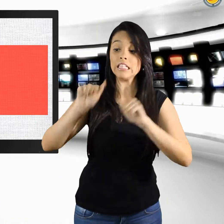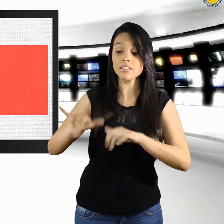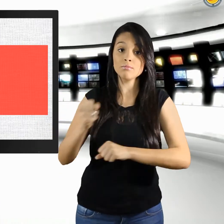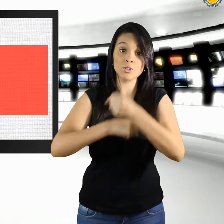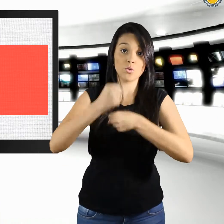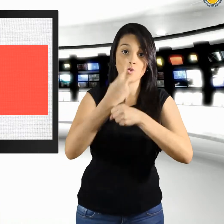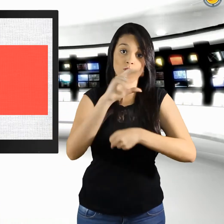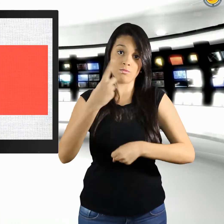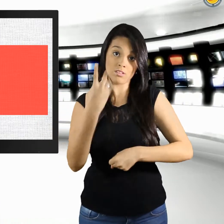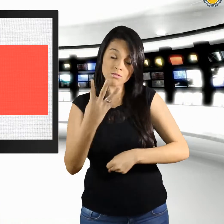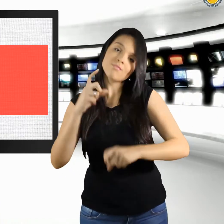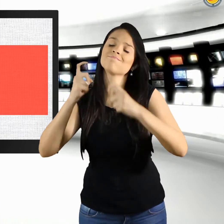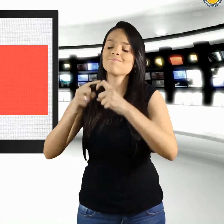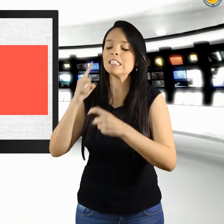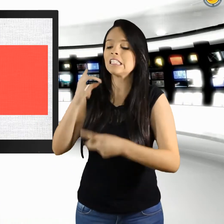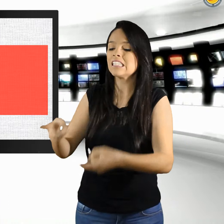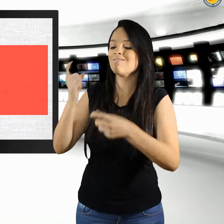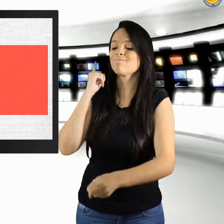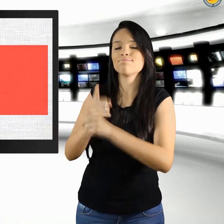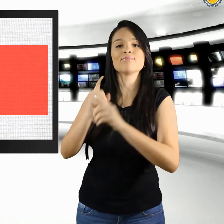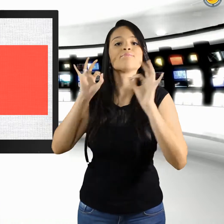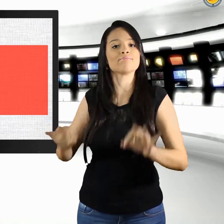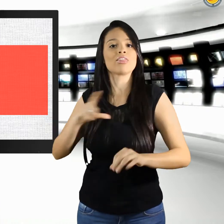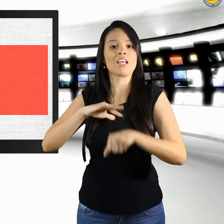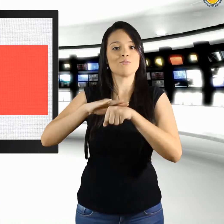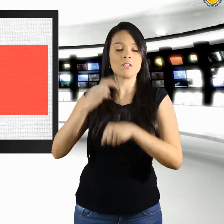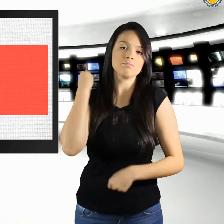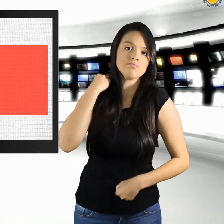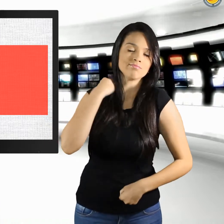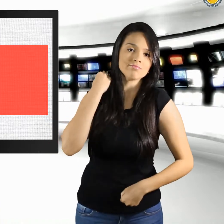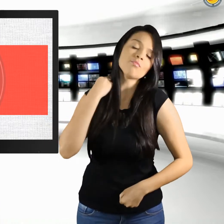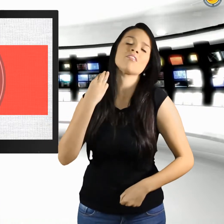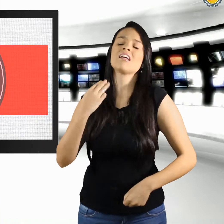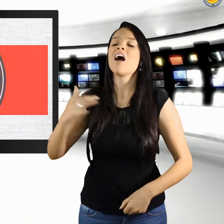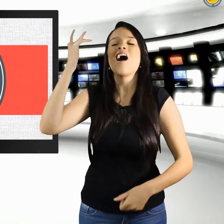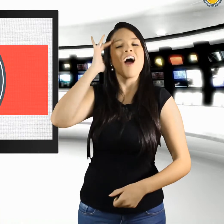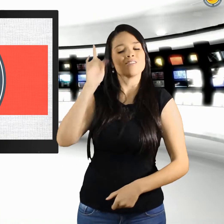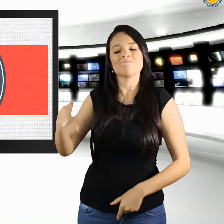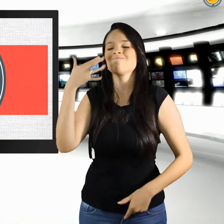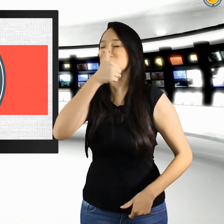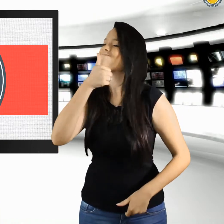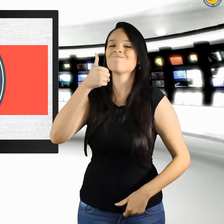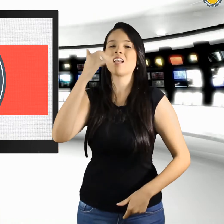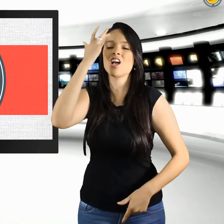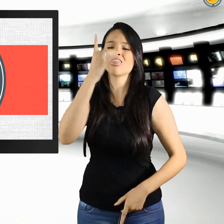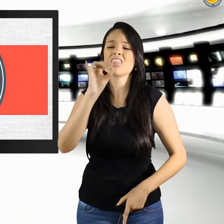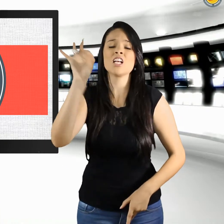2014 os médicos confirmaram que Harmony estava com meningite e deram a ela apenas dez porcento de chance sobreviver e